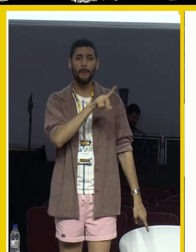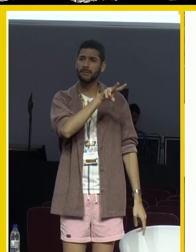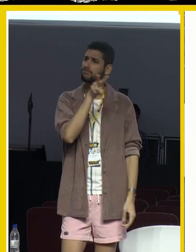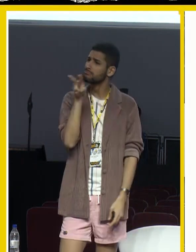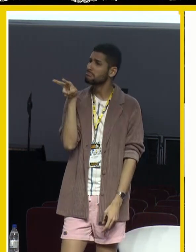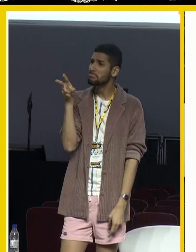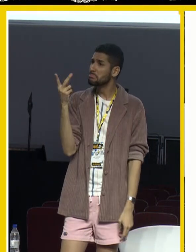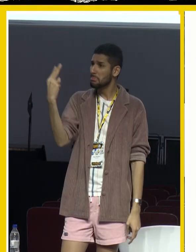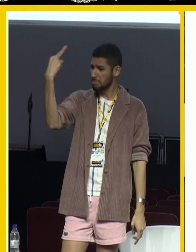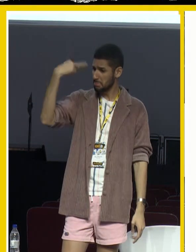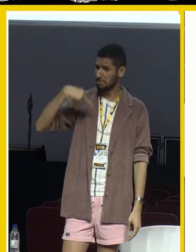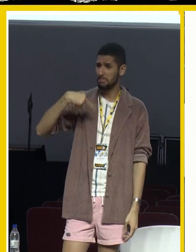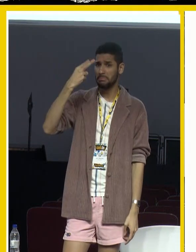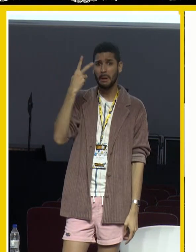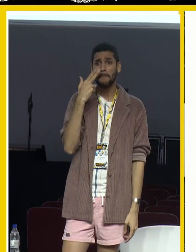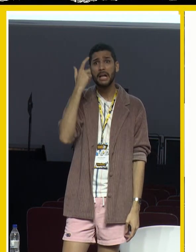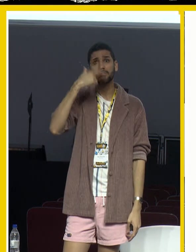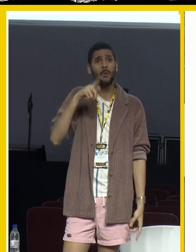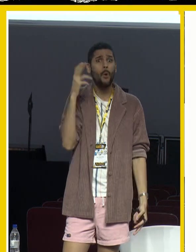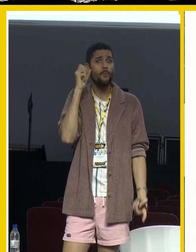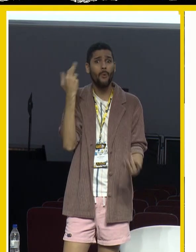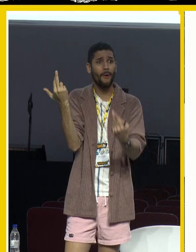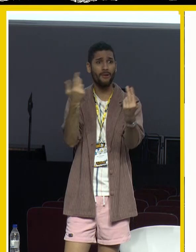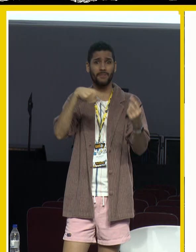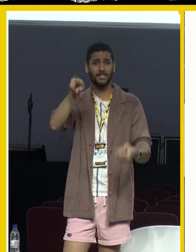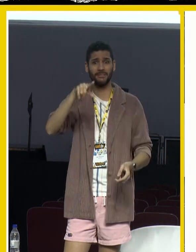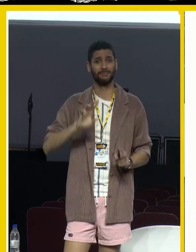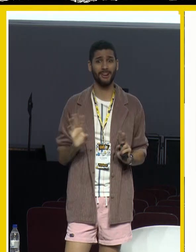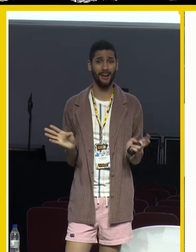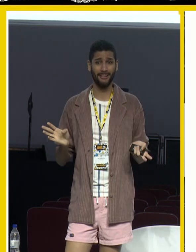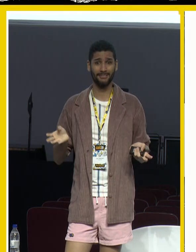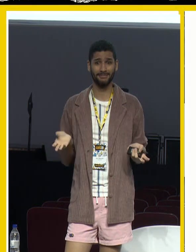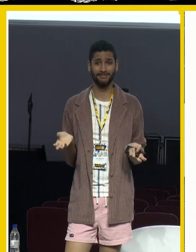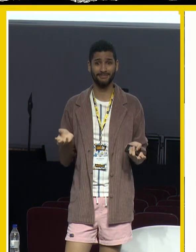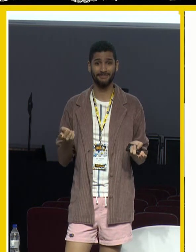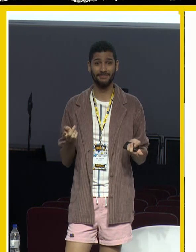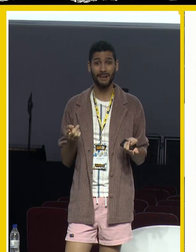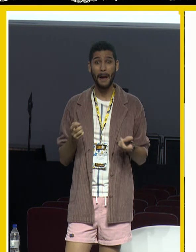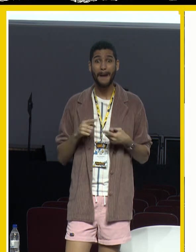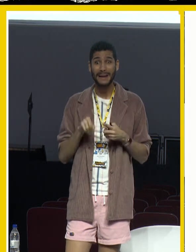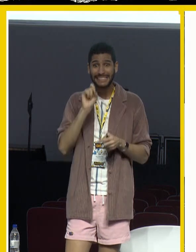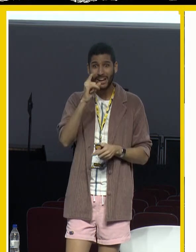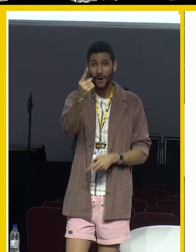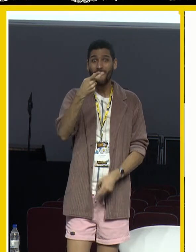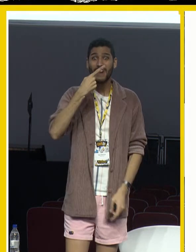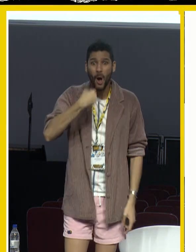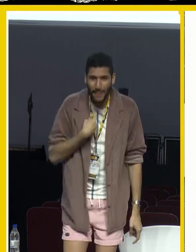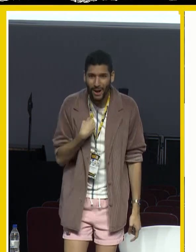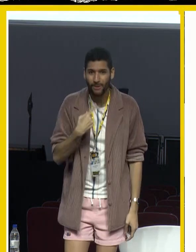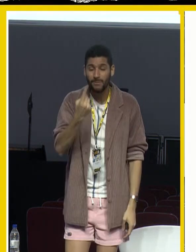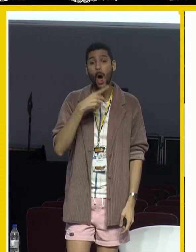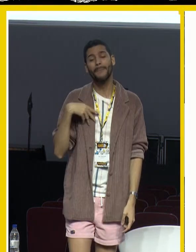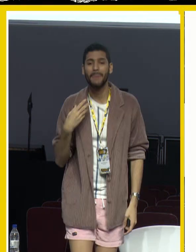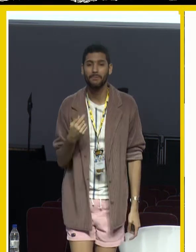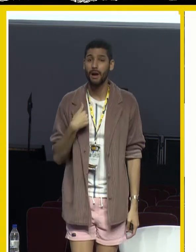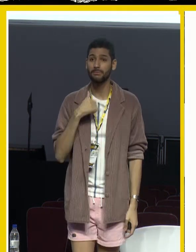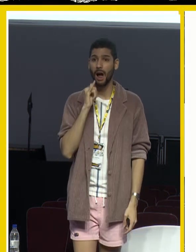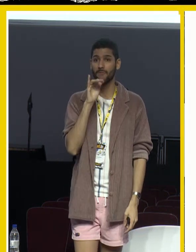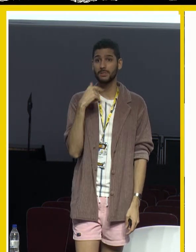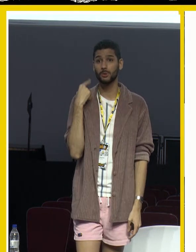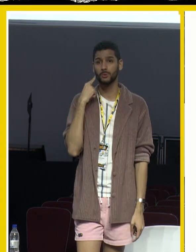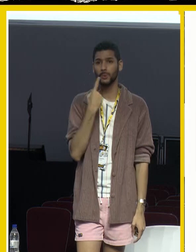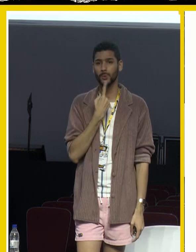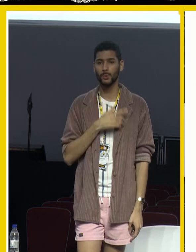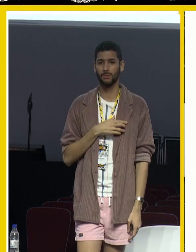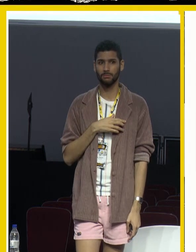aparente por exemplo quando estou na rua as pessoas me vêem como uma pessoa dita normal mas quando você vem